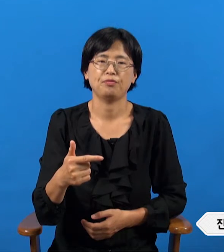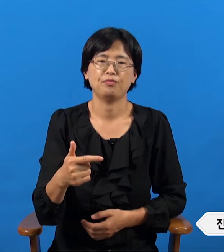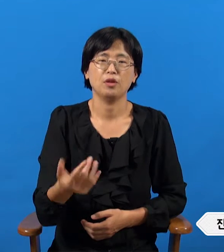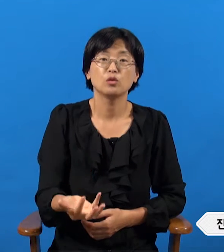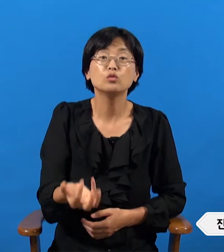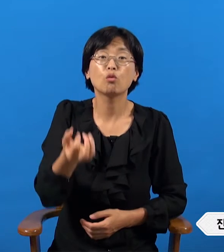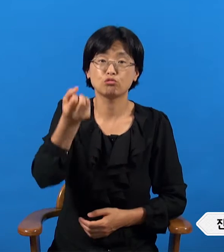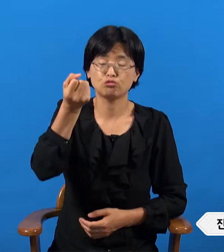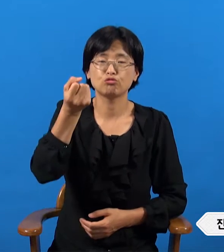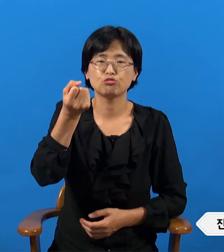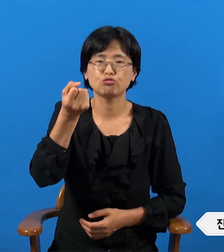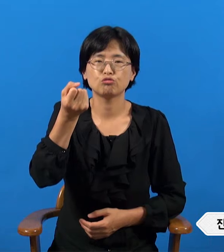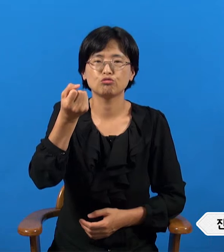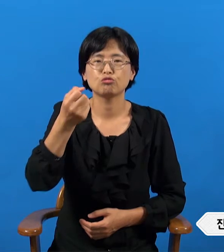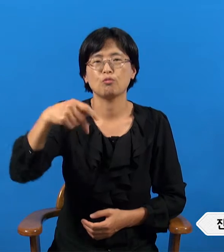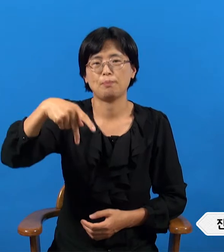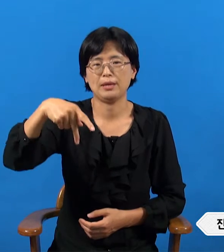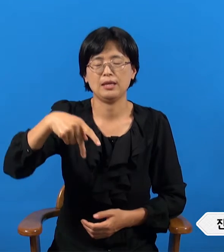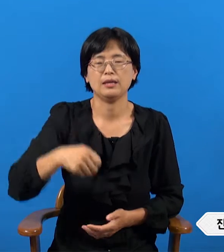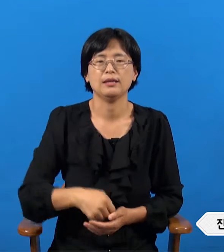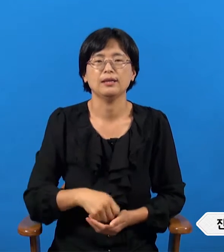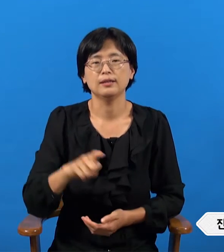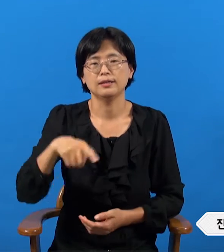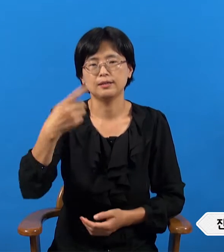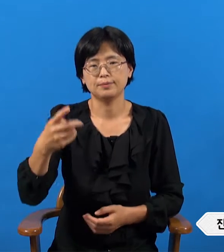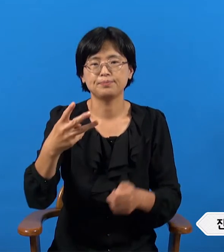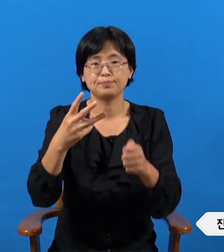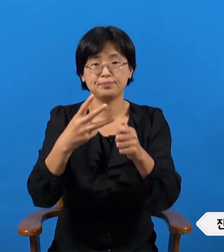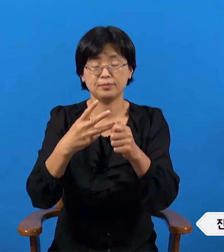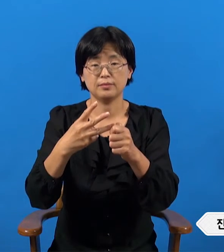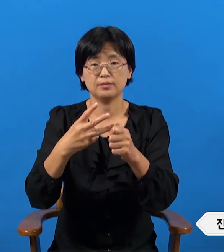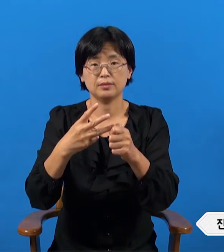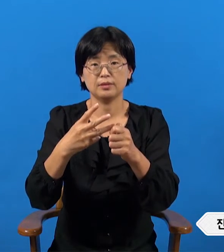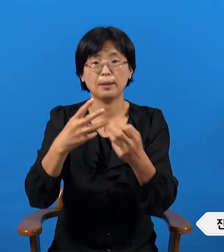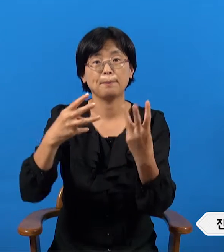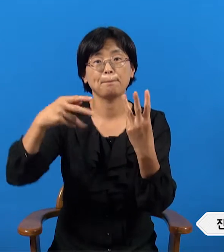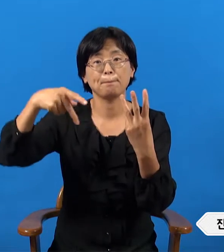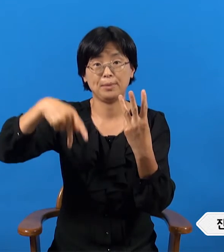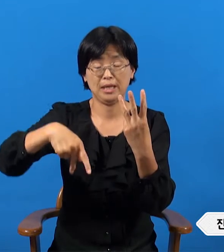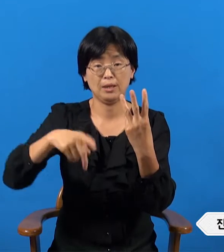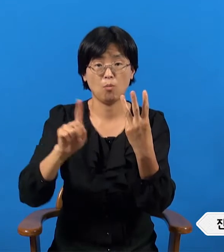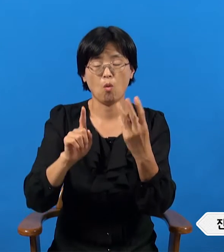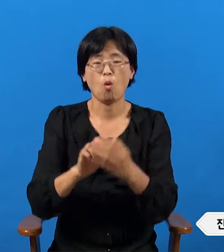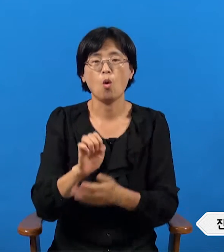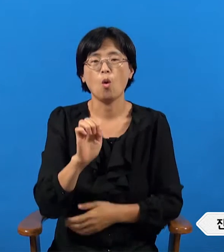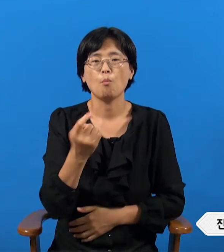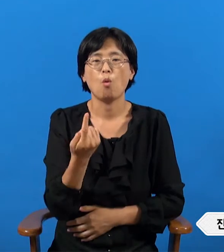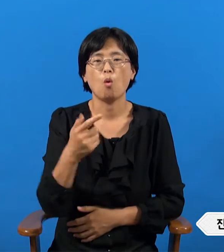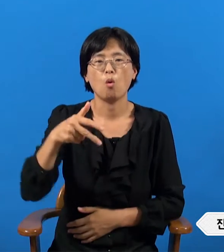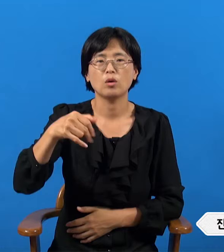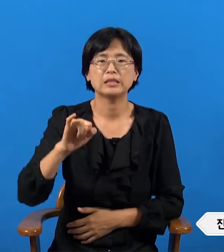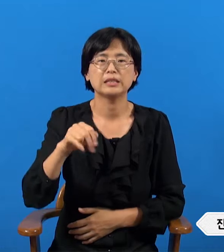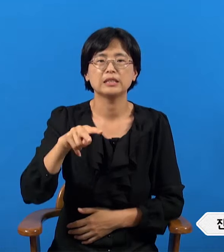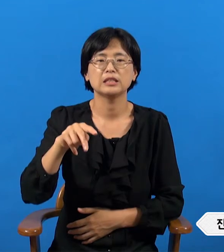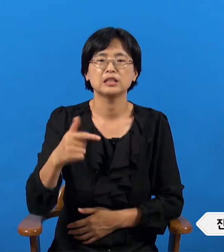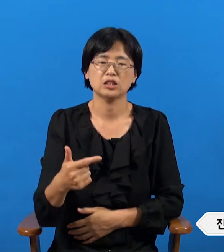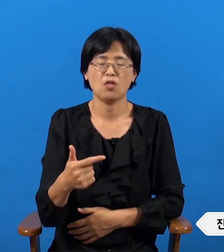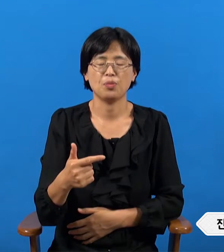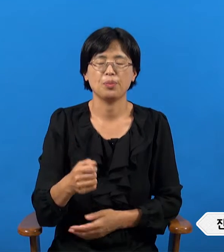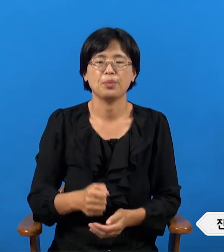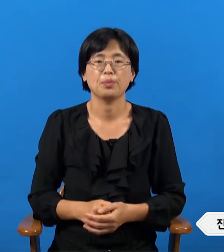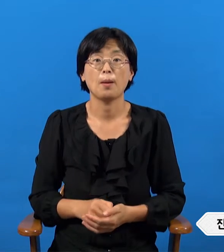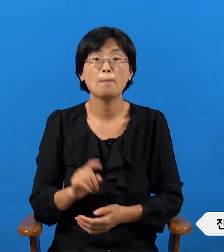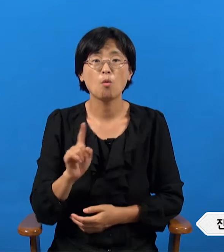그것으로 우리의 가치를 판단합니다. 세 번째는 포지션입니다. 우리가 어떤